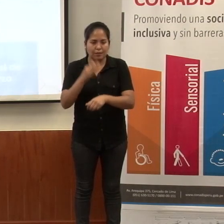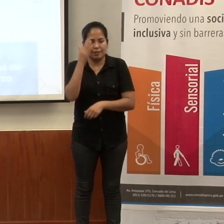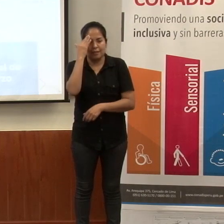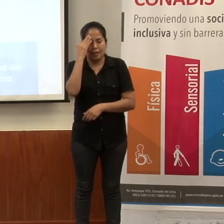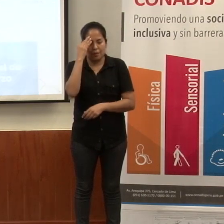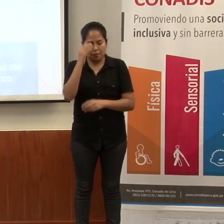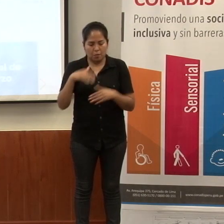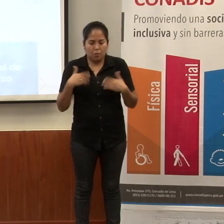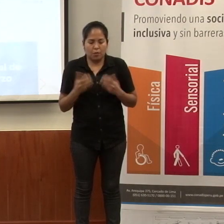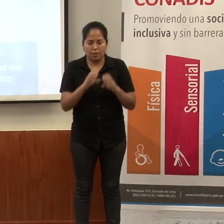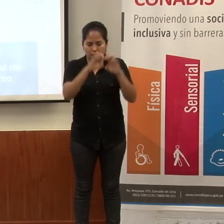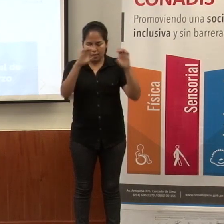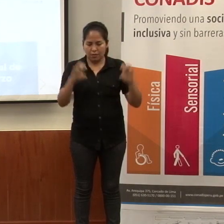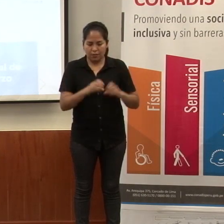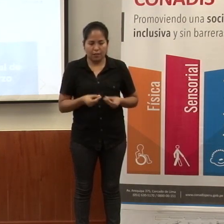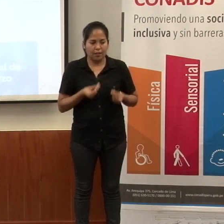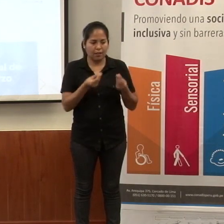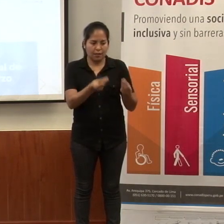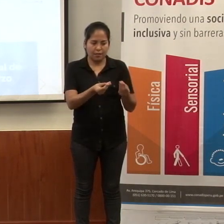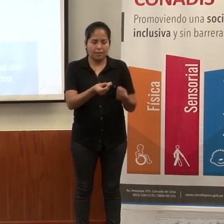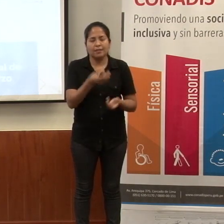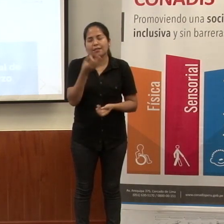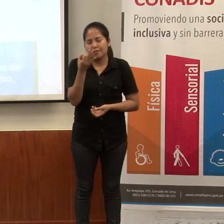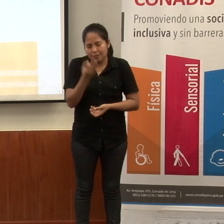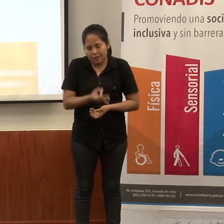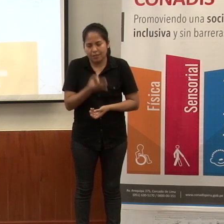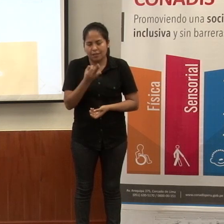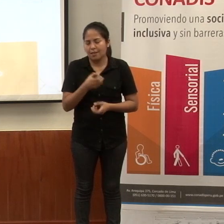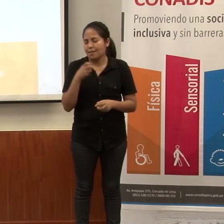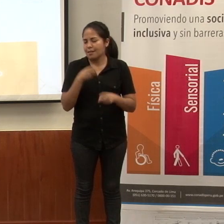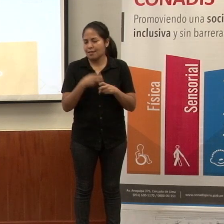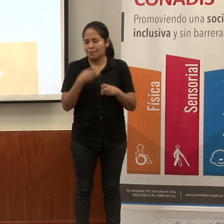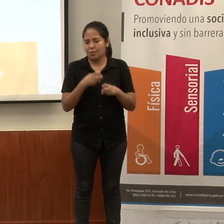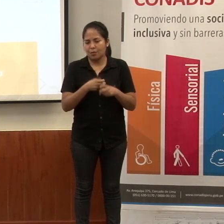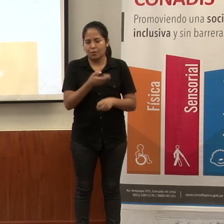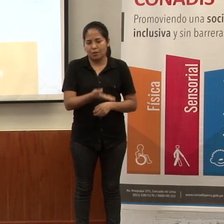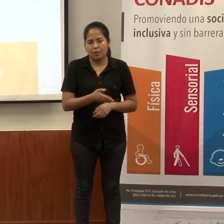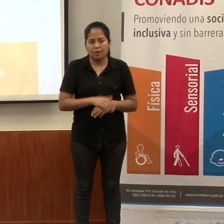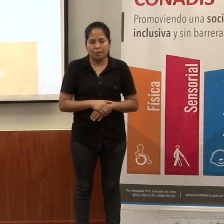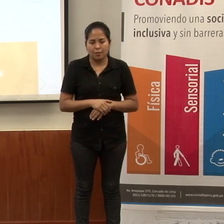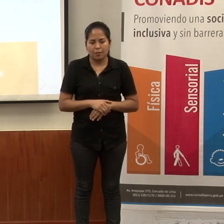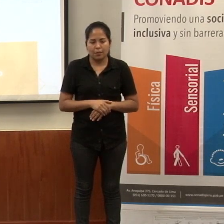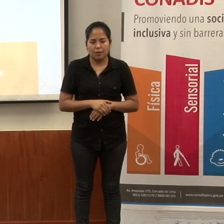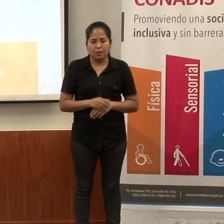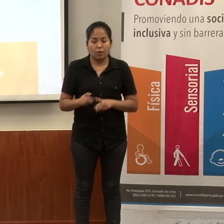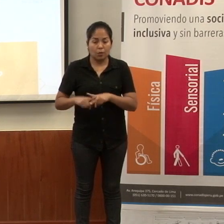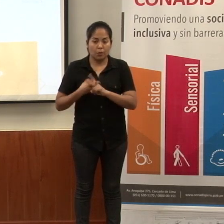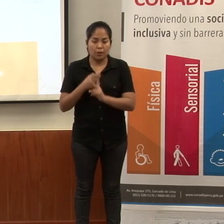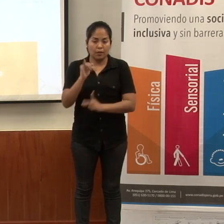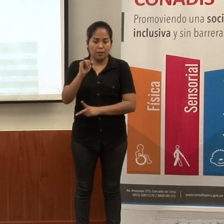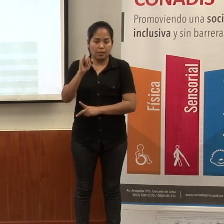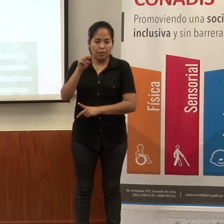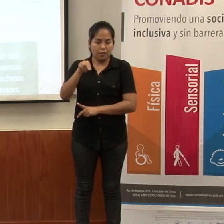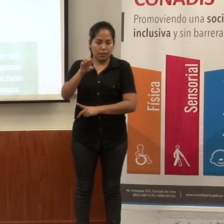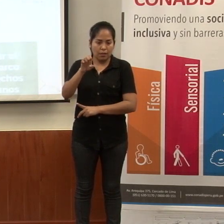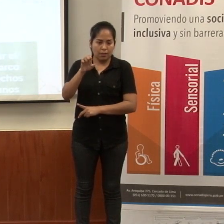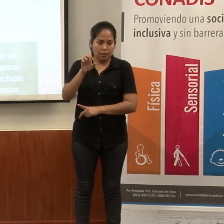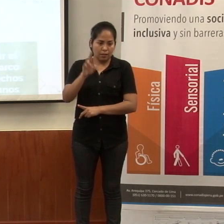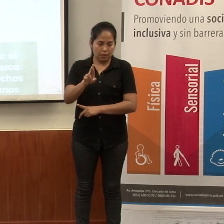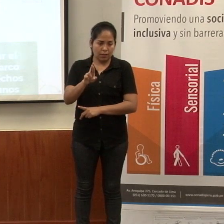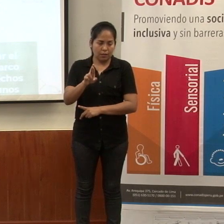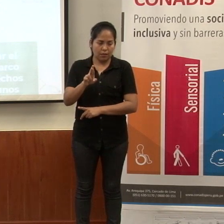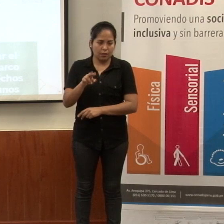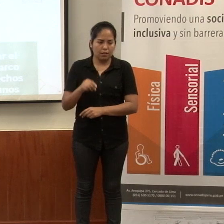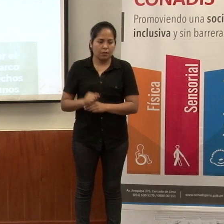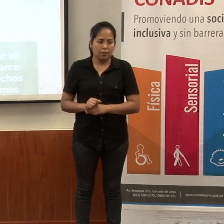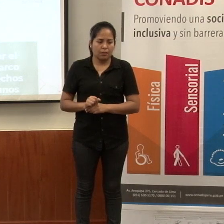para certificar. Eso es real, eso es real. Hemos empezado, por ejemplo, con el INR, a todos los médicos que hacen la